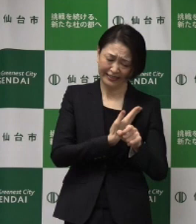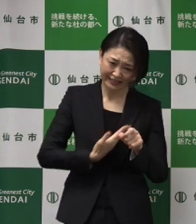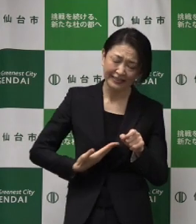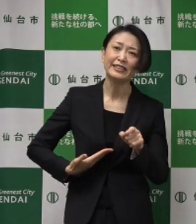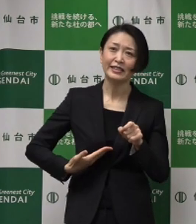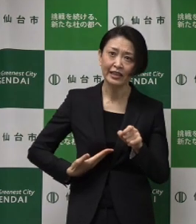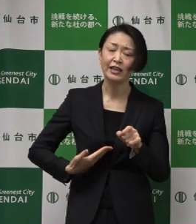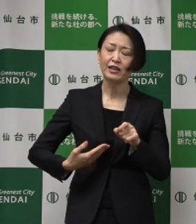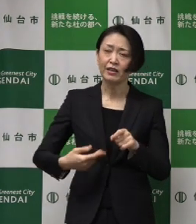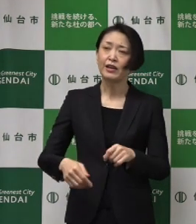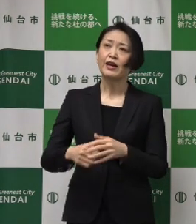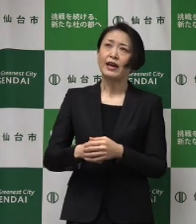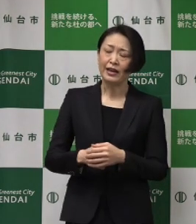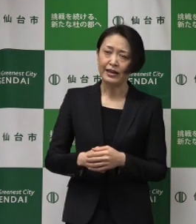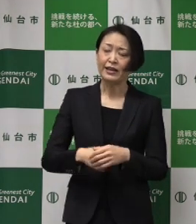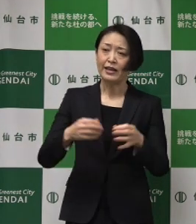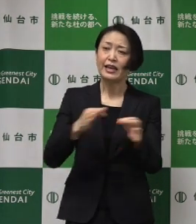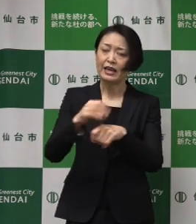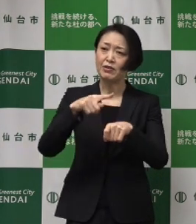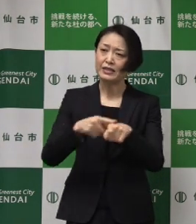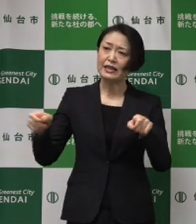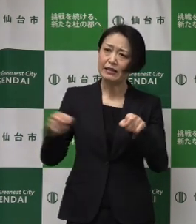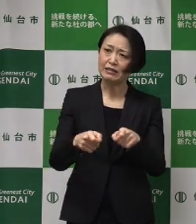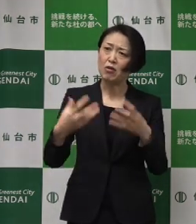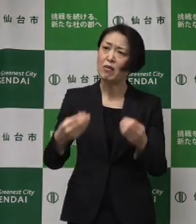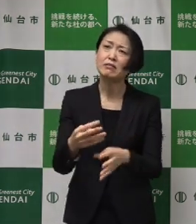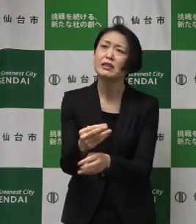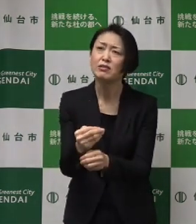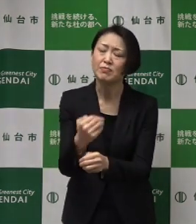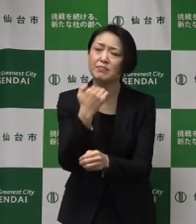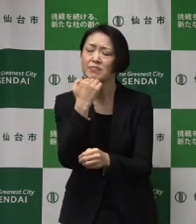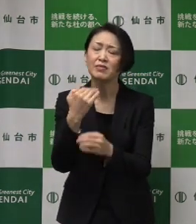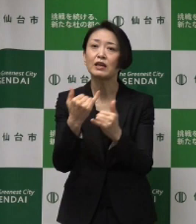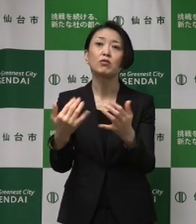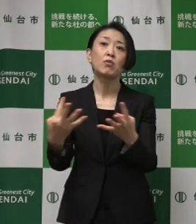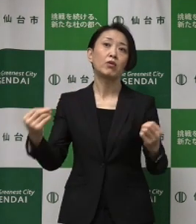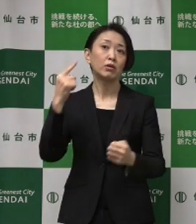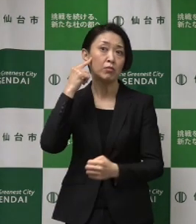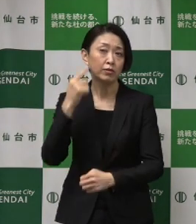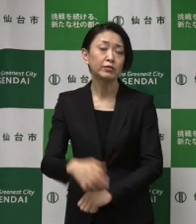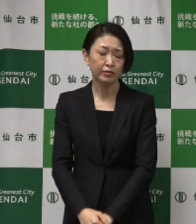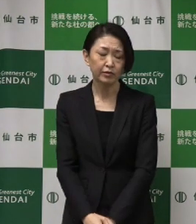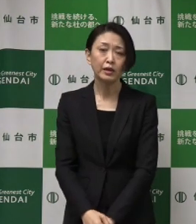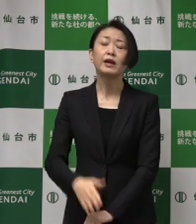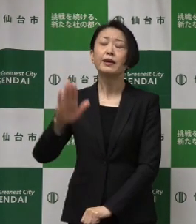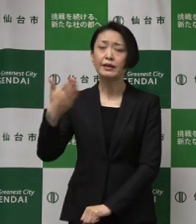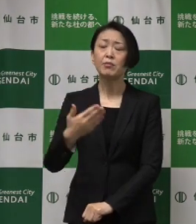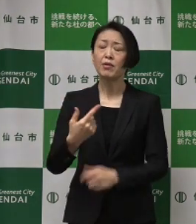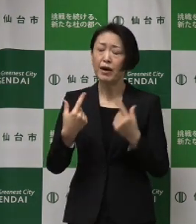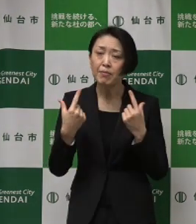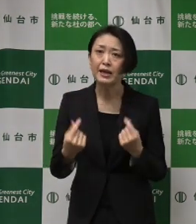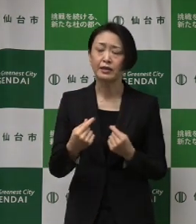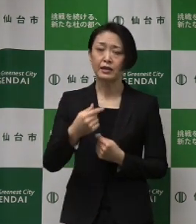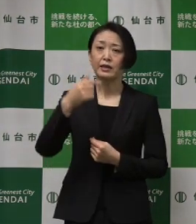気持ちでおられると思うんです。ただ私はですね、やはり市民の皆様方の命と健康と、そしてまた